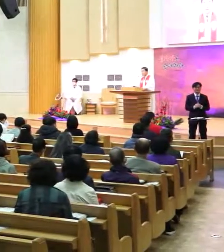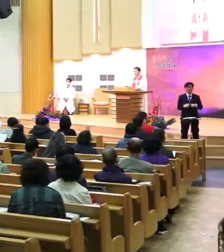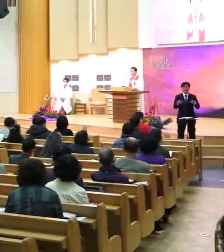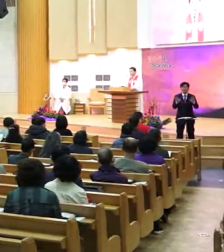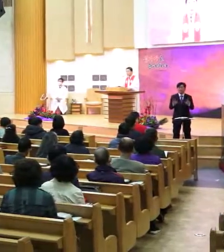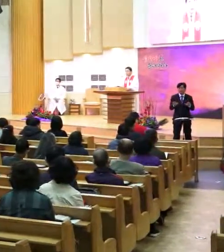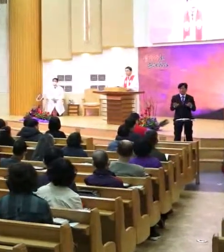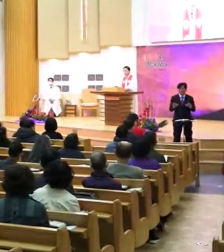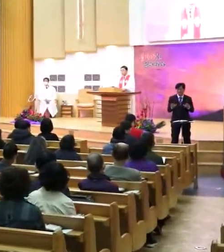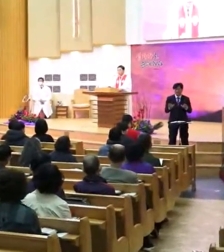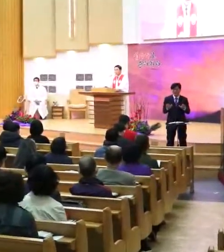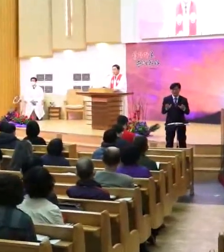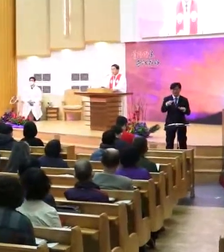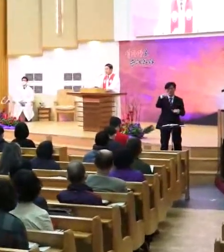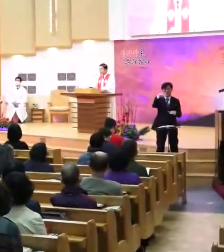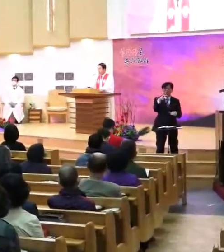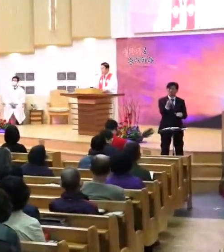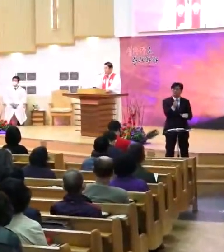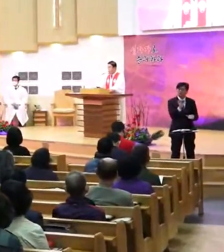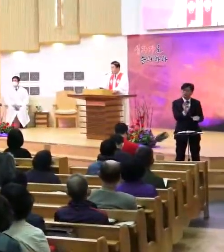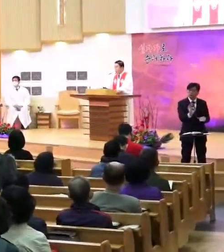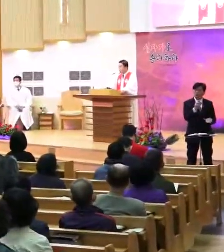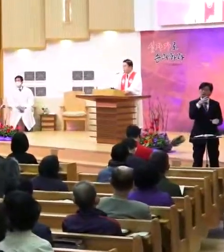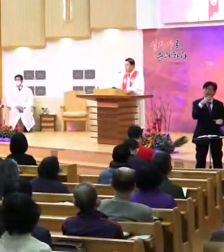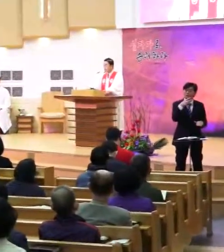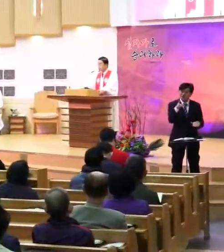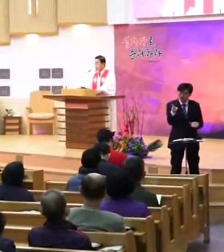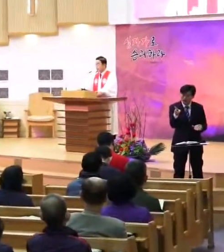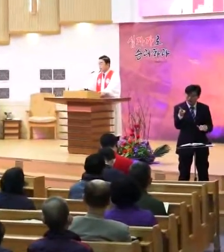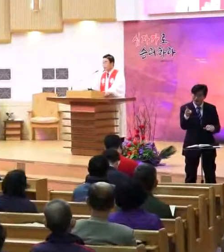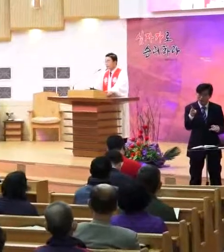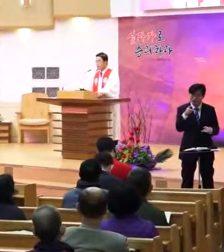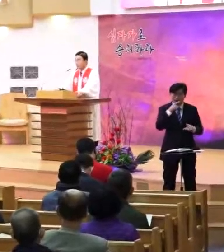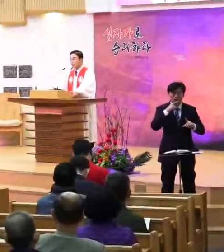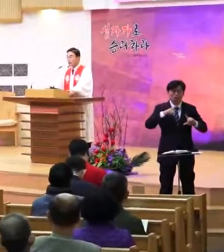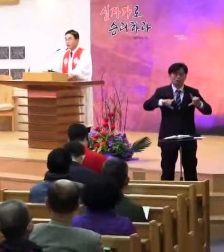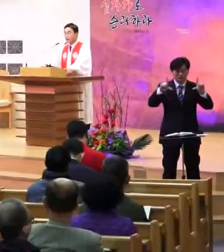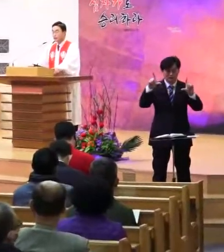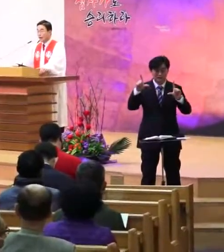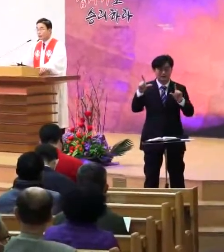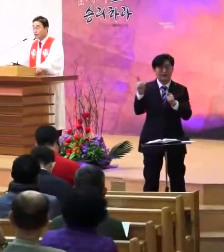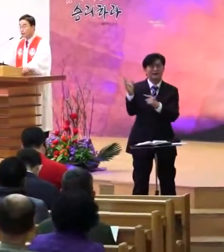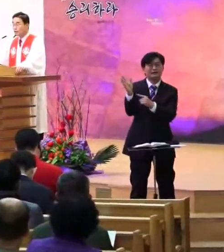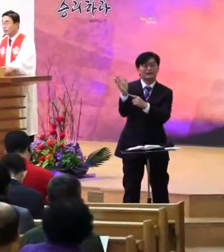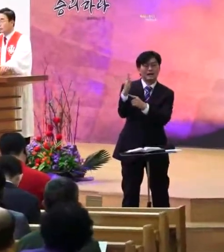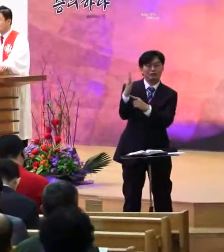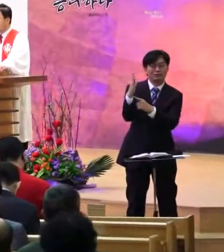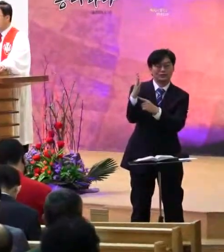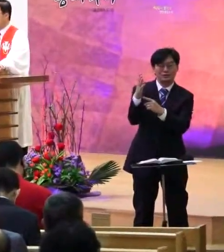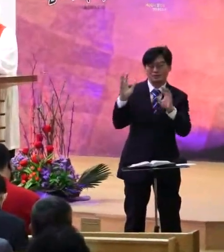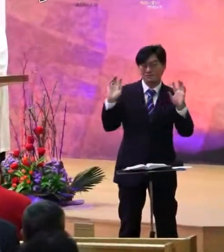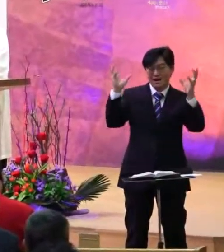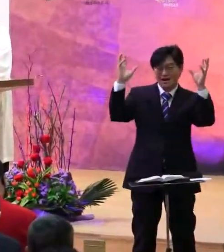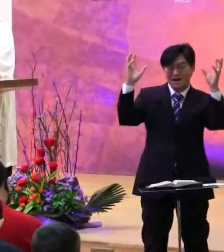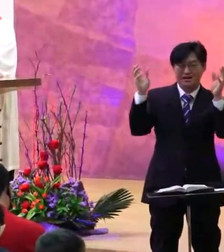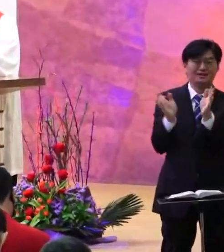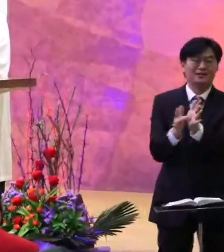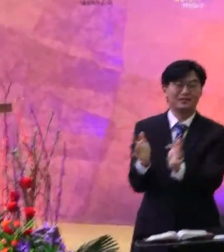오늘은 종려주일입니다. 이제 종려주일 오늘부터 고난주간이 시작되죠. 그리고 다음 주일은